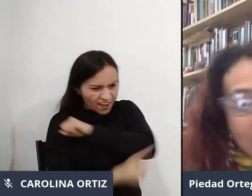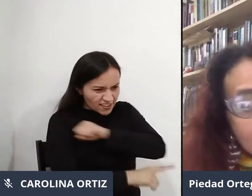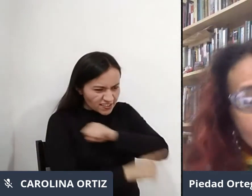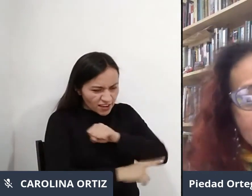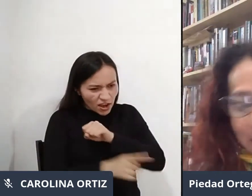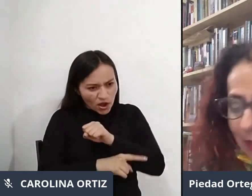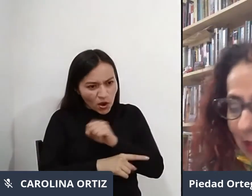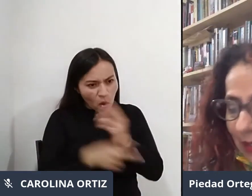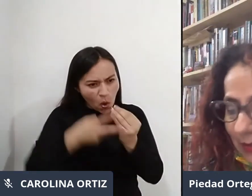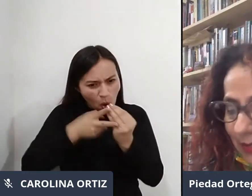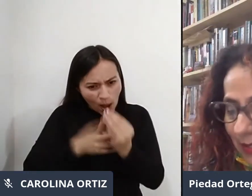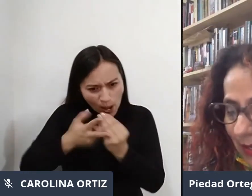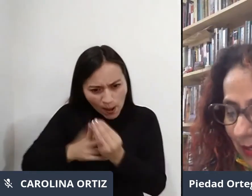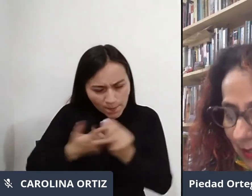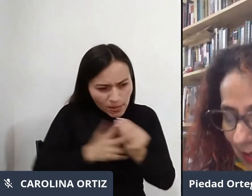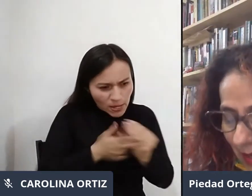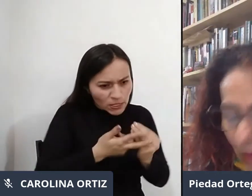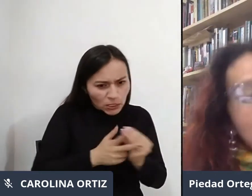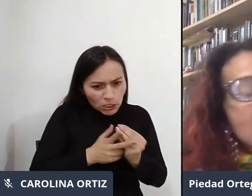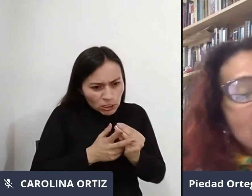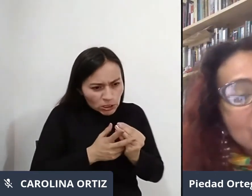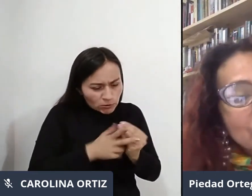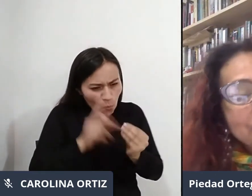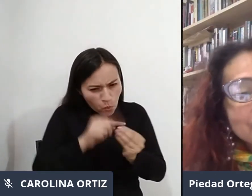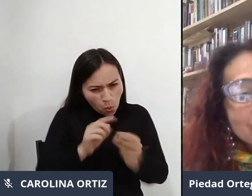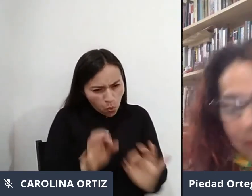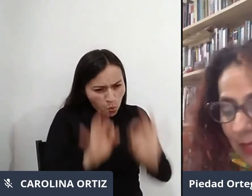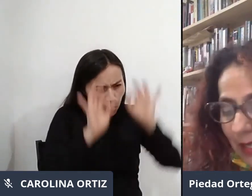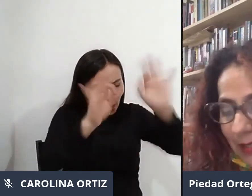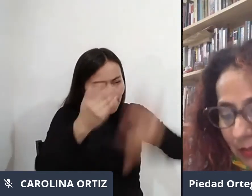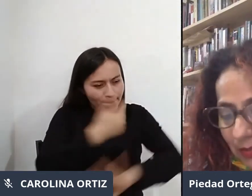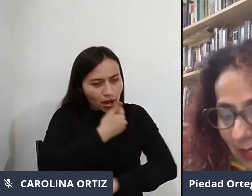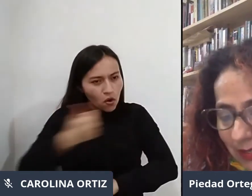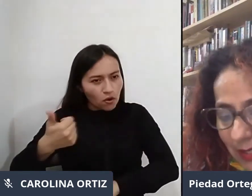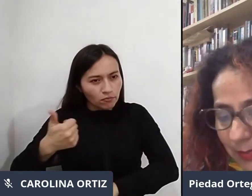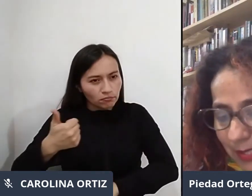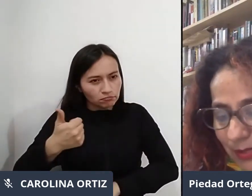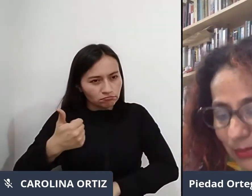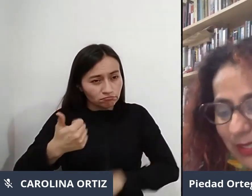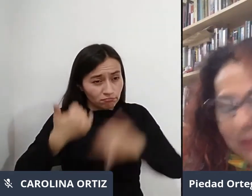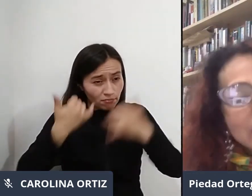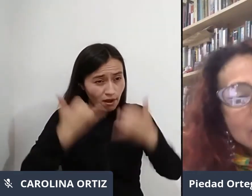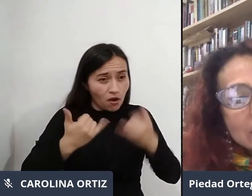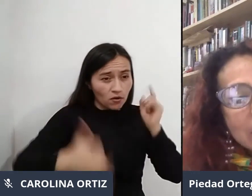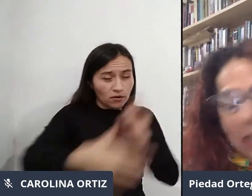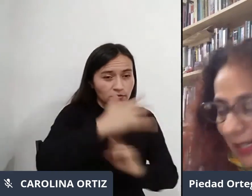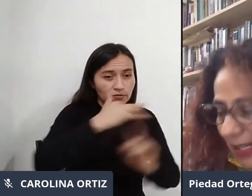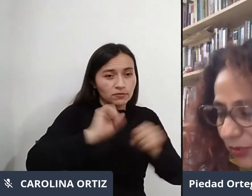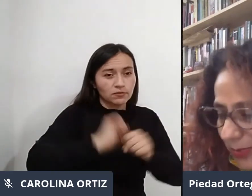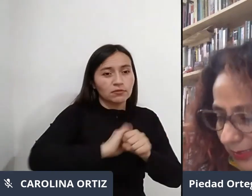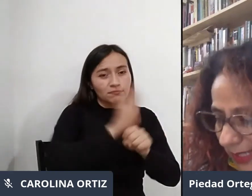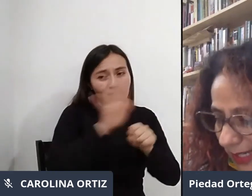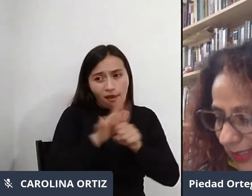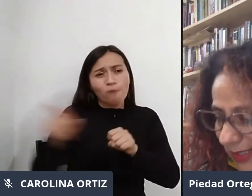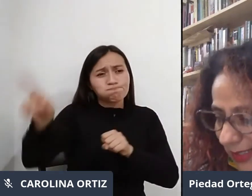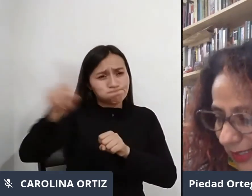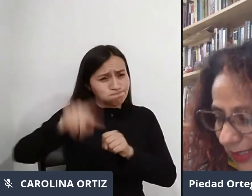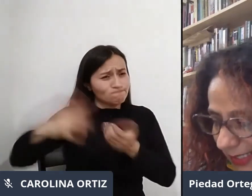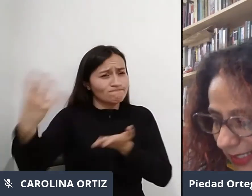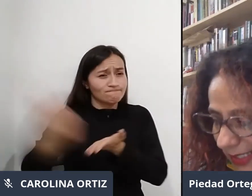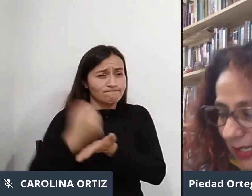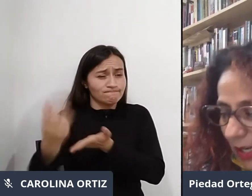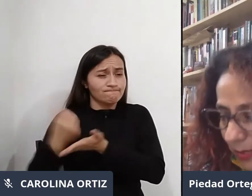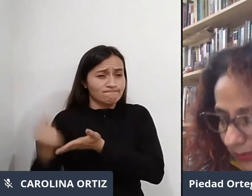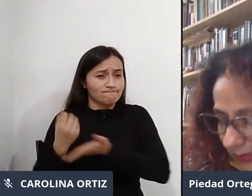el gasto militar sigue aumentando. Esa es una de las expresiones, ¿sí? El gasto militar